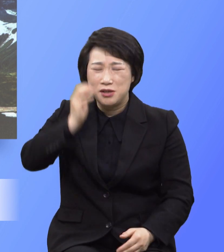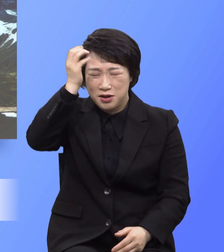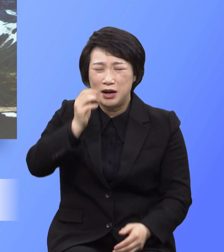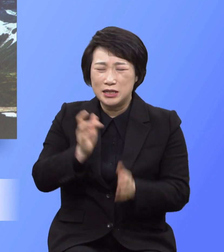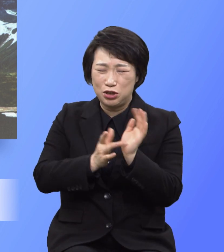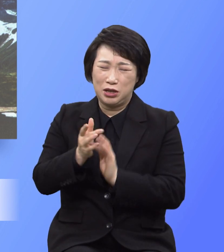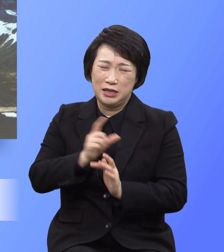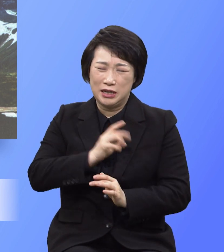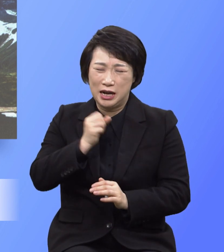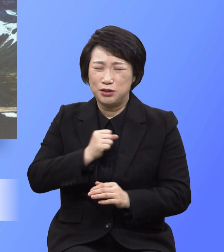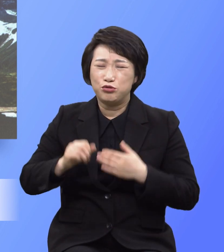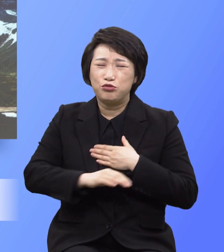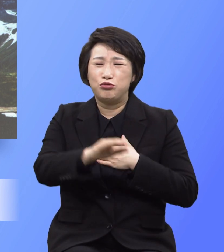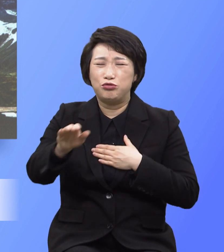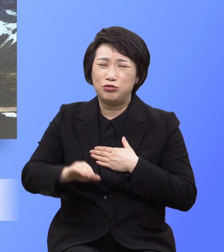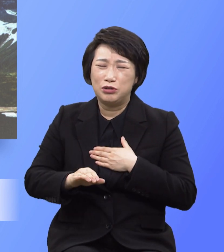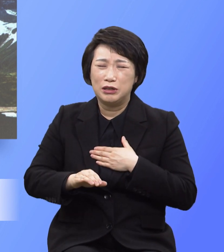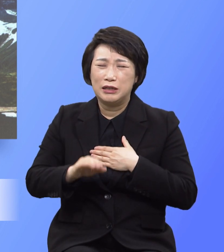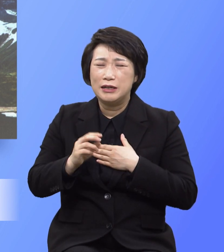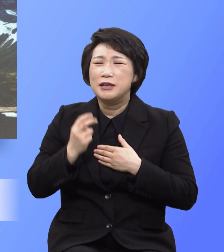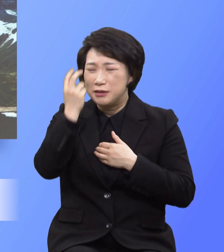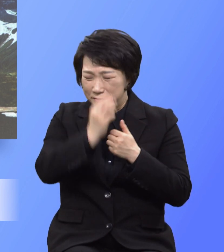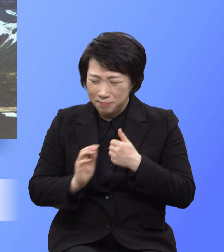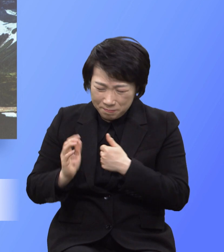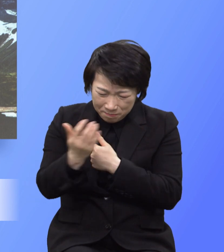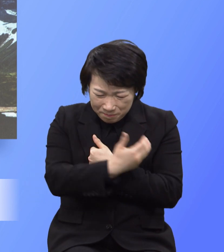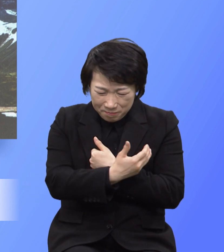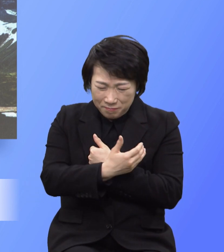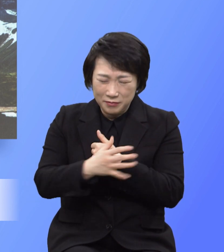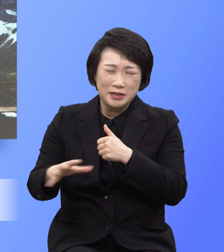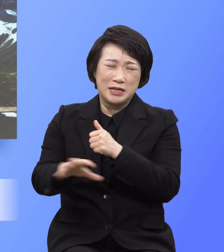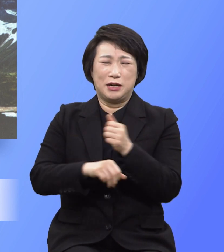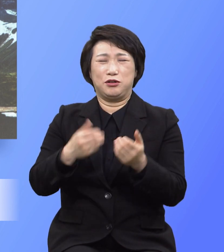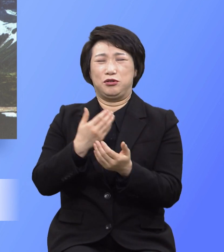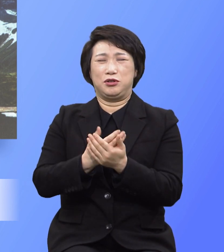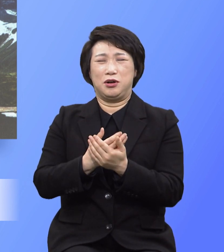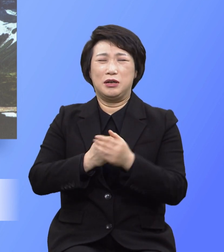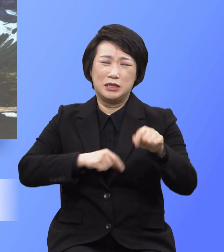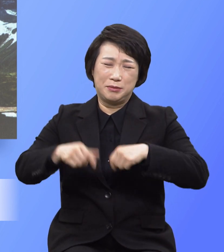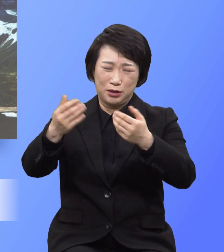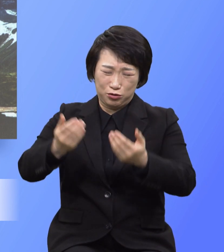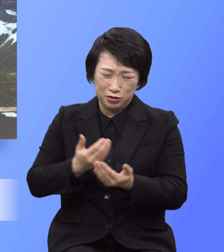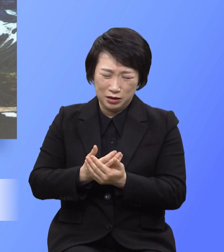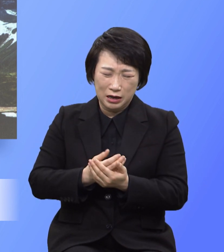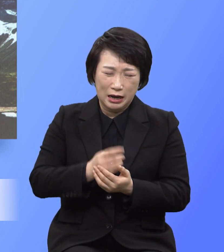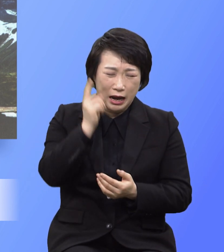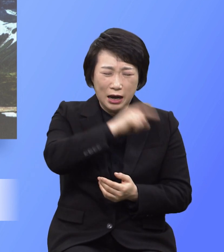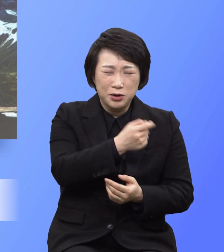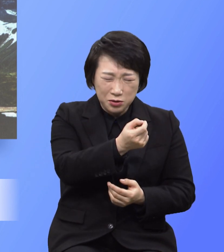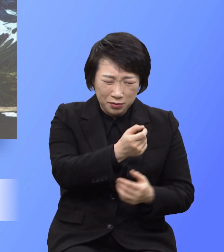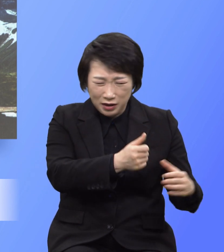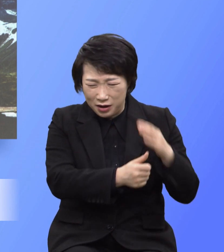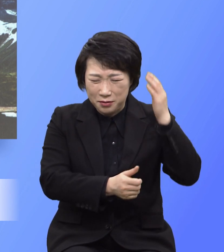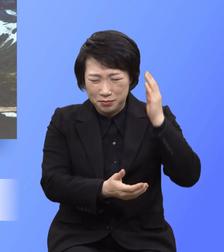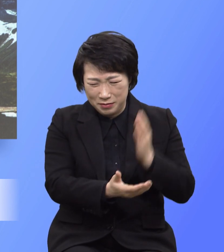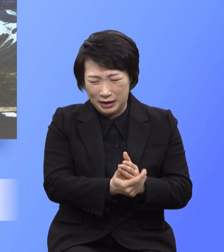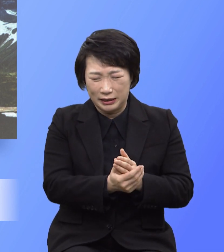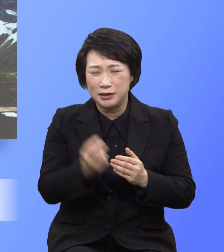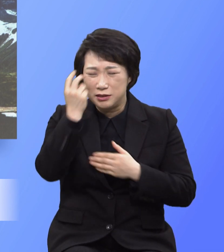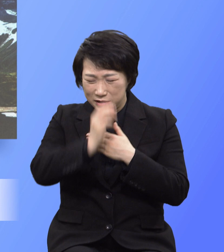신령한 예수 이름으로 우리를 장악하시고 지배하셔서 악한 것들이 손대지